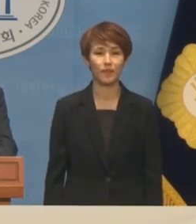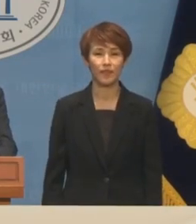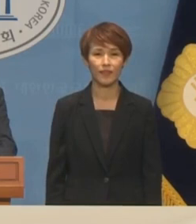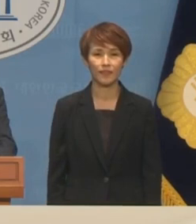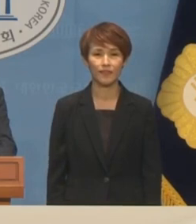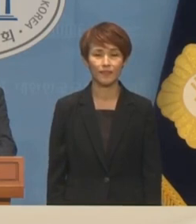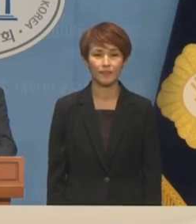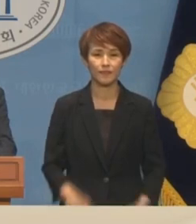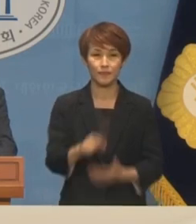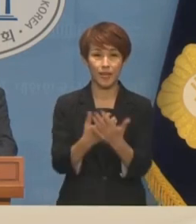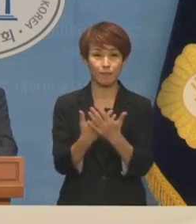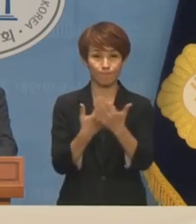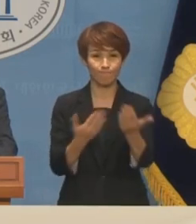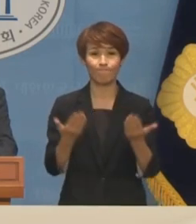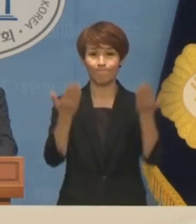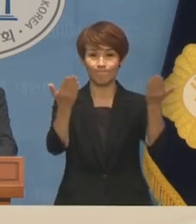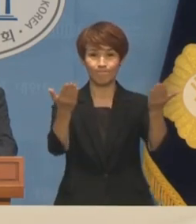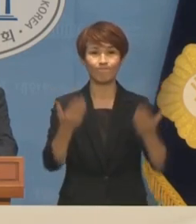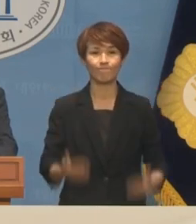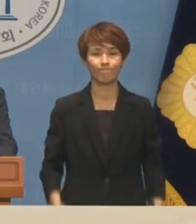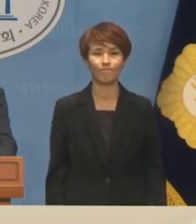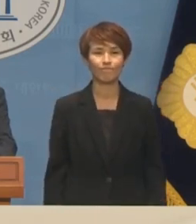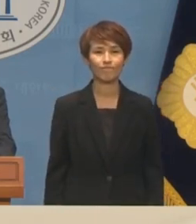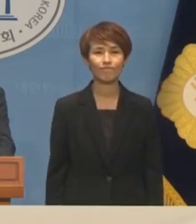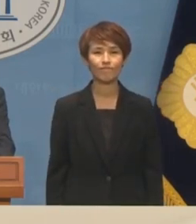준비한 기자회견을 시작하겠습니다.